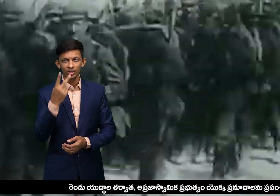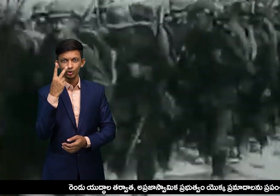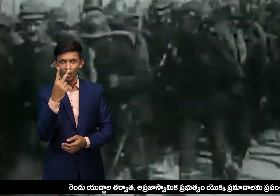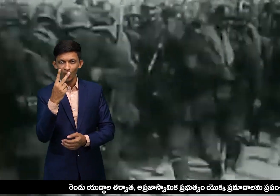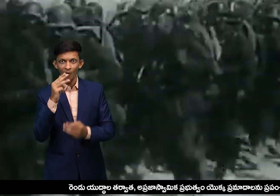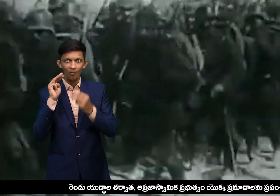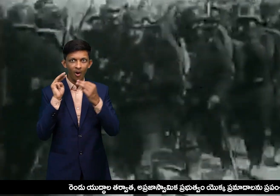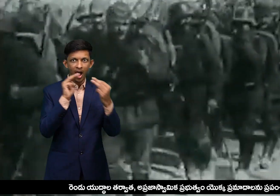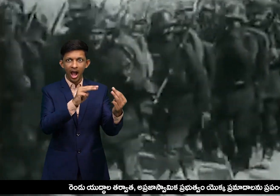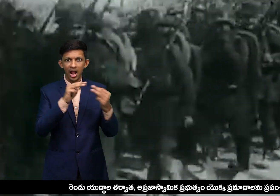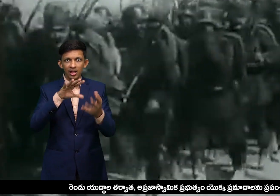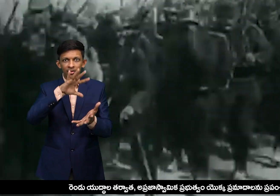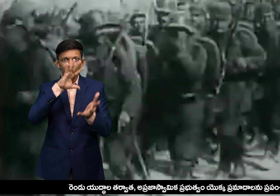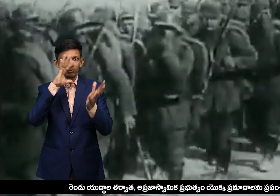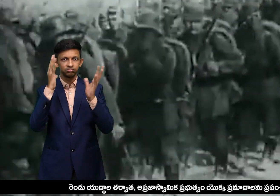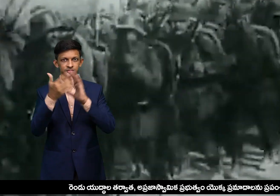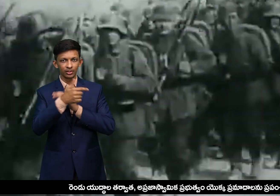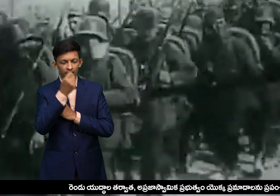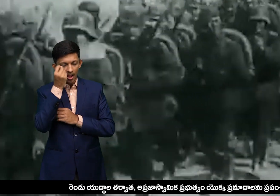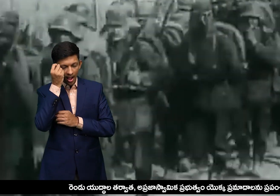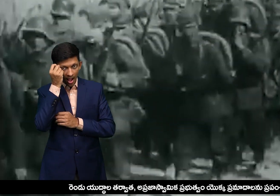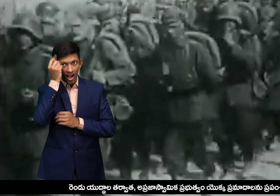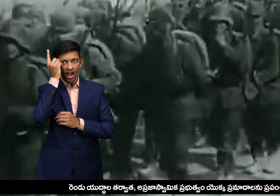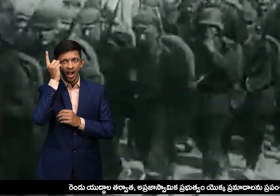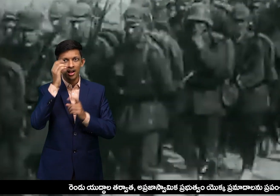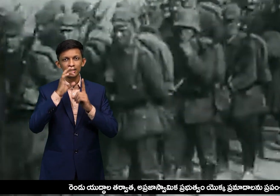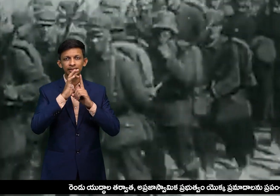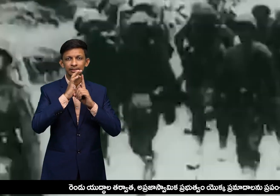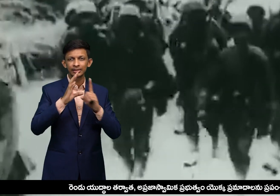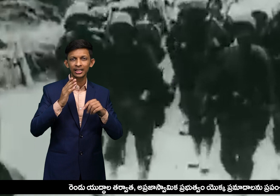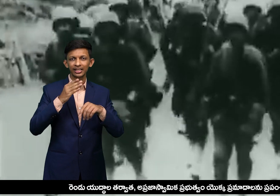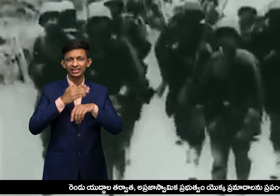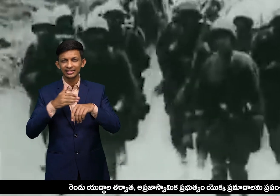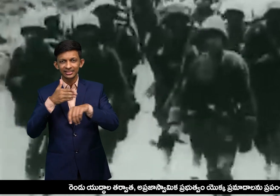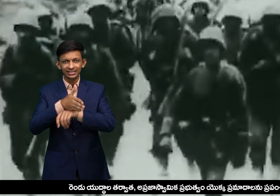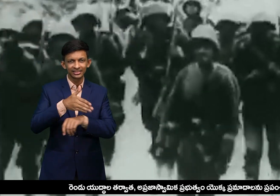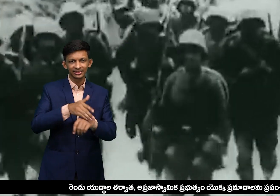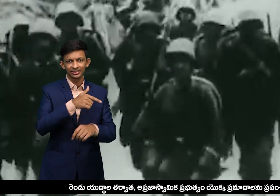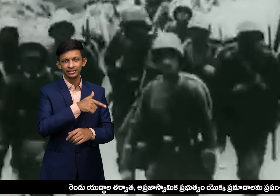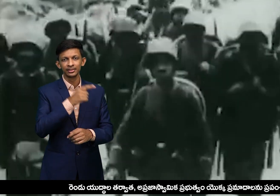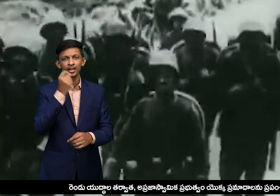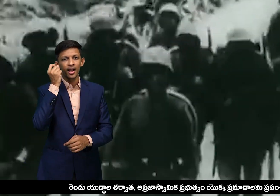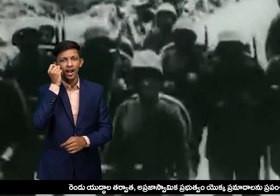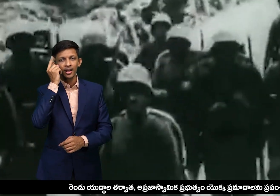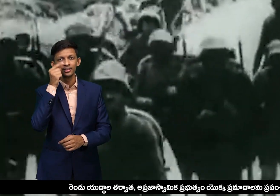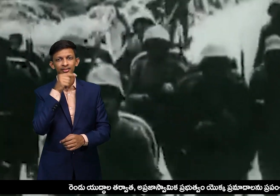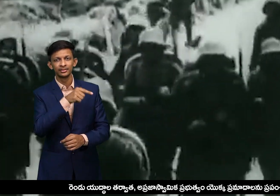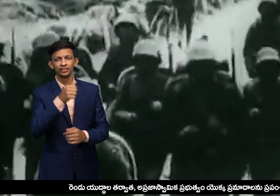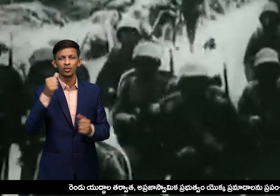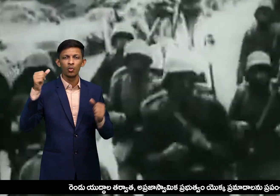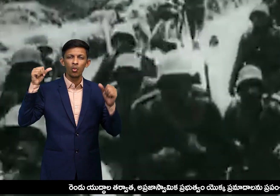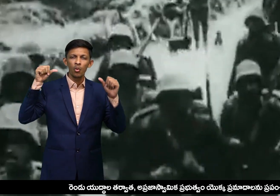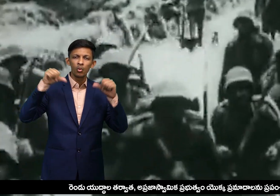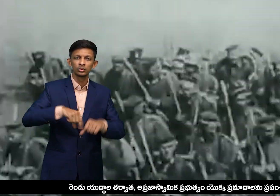రెండు యుద్ధాల తరువాత అప్రజాస్వామిక ప్రభుత్వం యొక్క ప్రమాదాలను ప్రపంచం అర్థం చేసుకుంది.